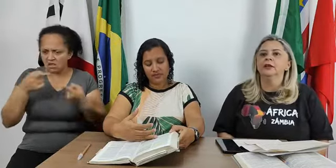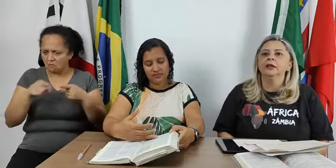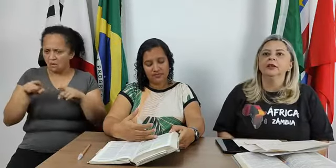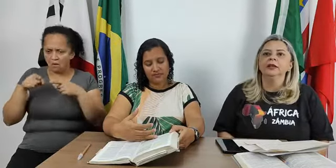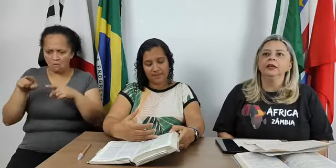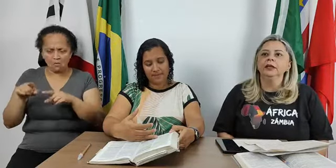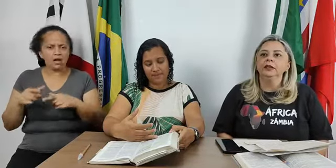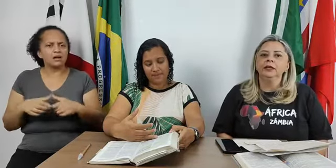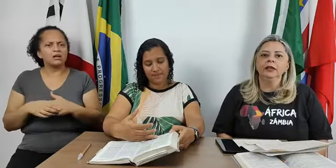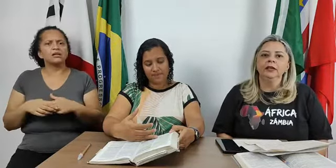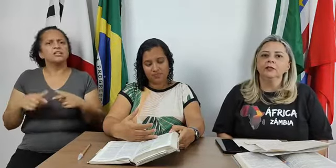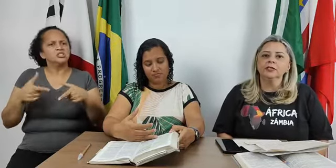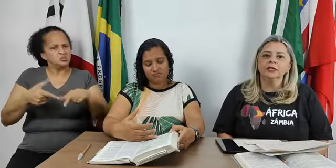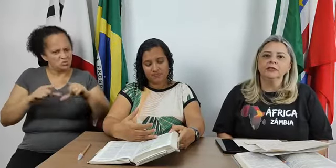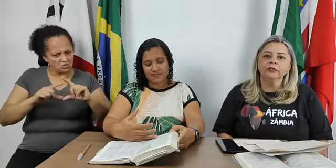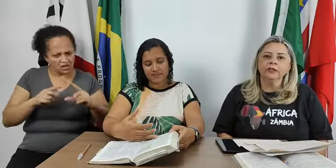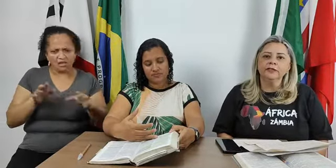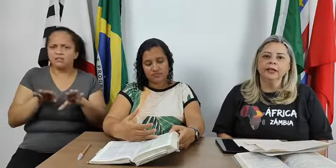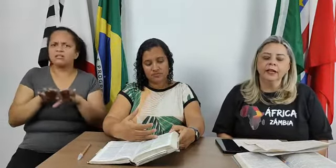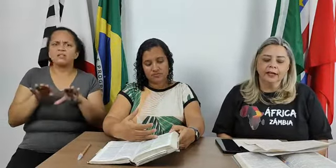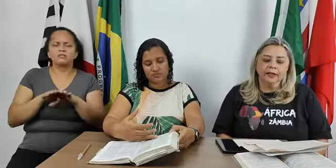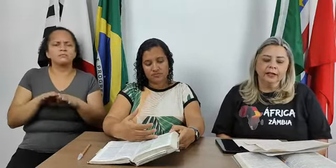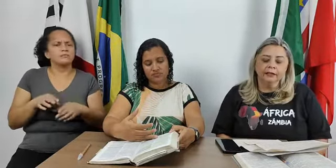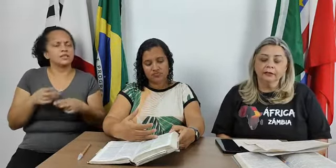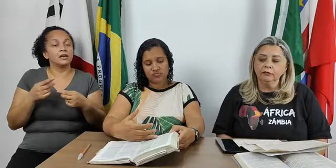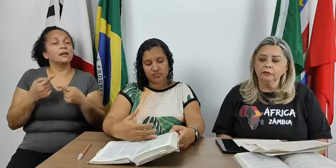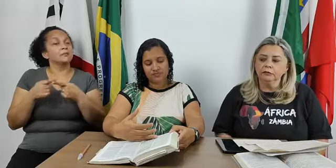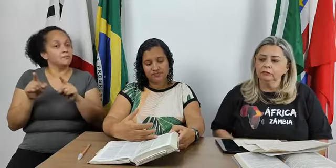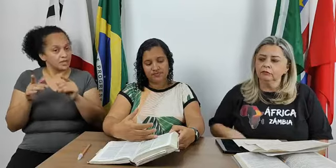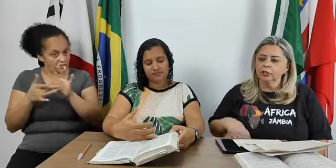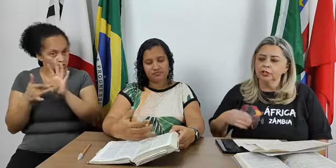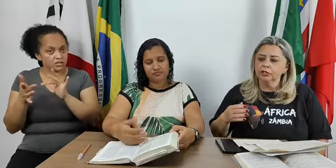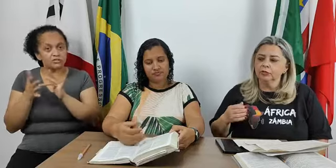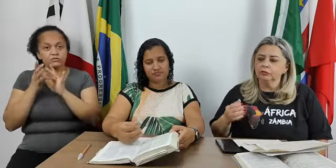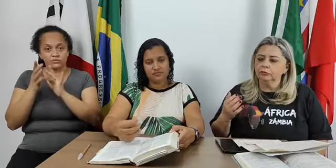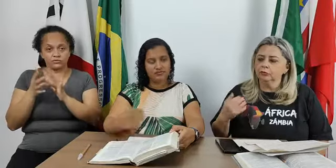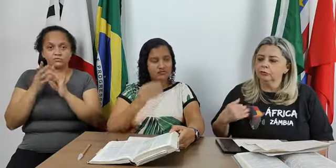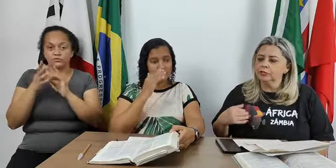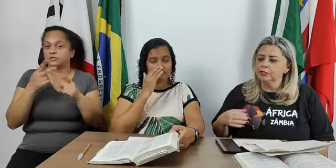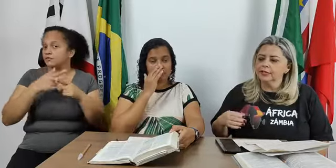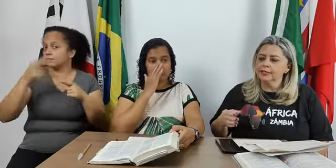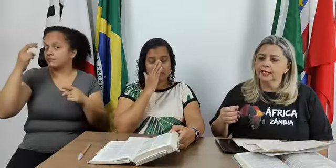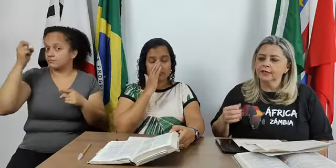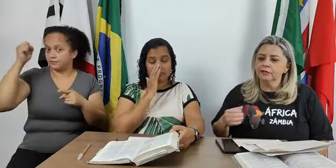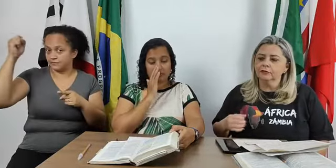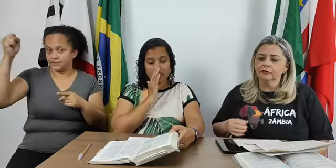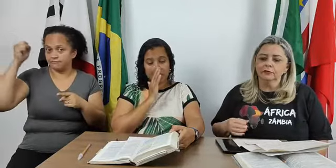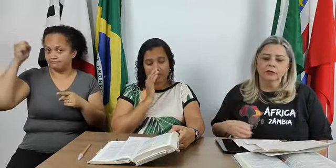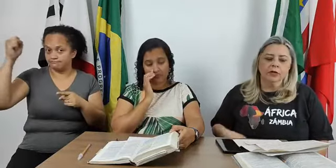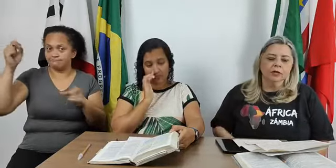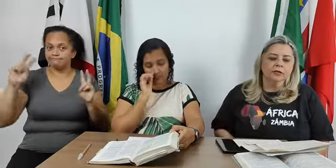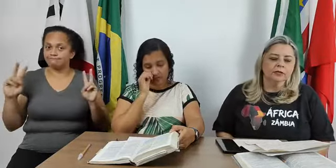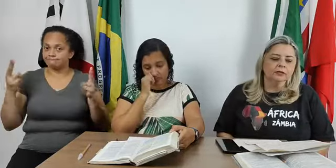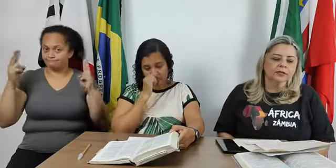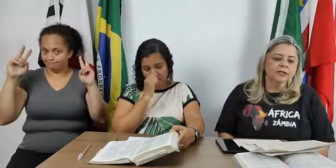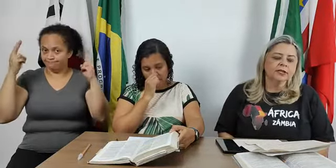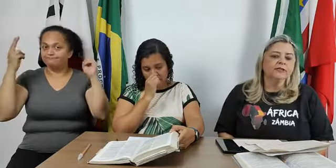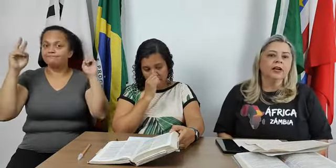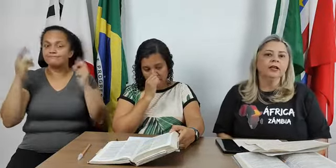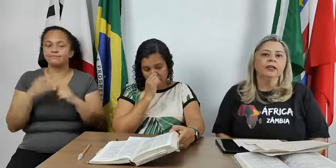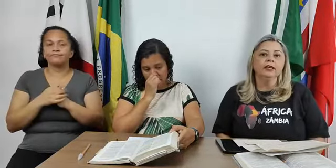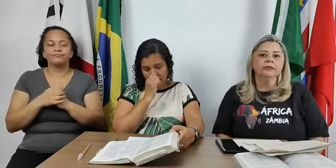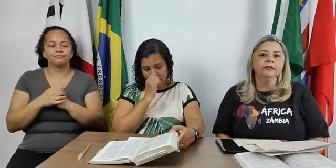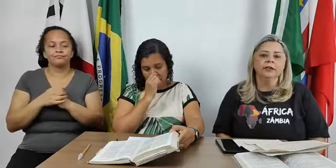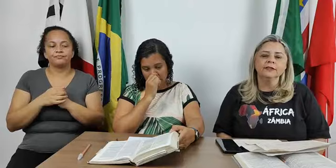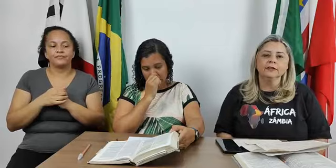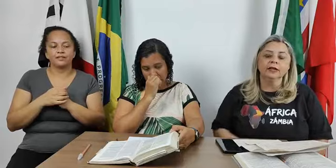né? E ele conseguiu vencer. Acho que no 16, no 16